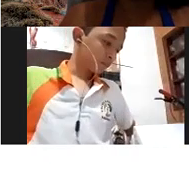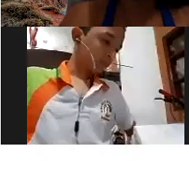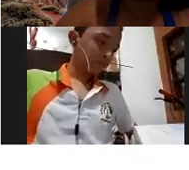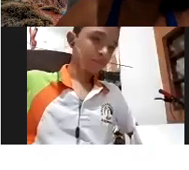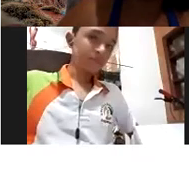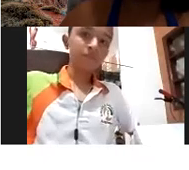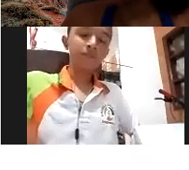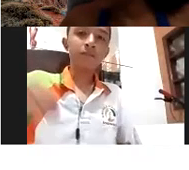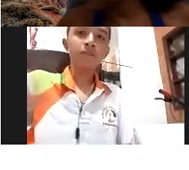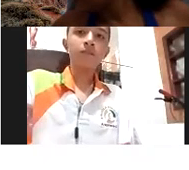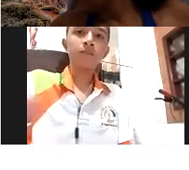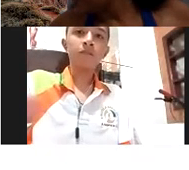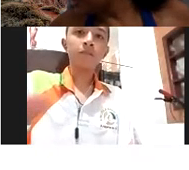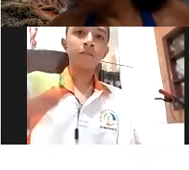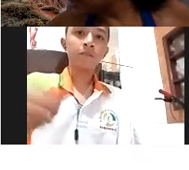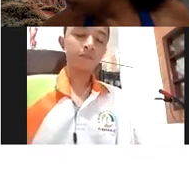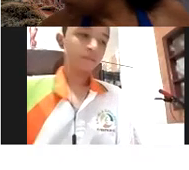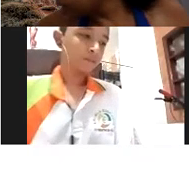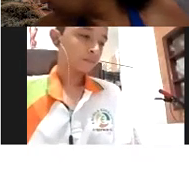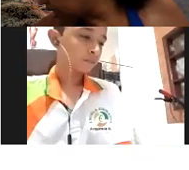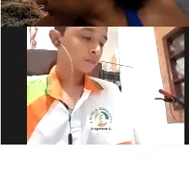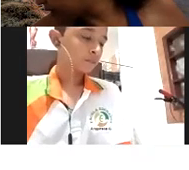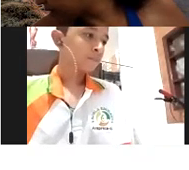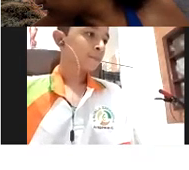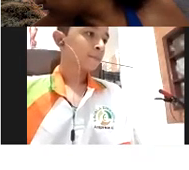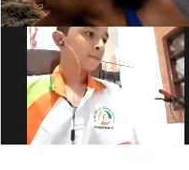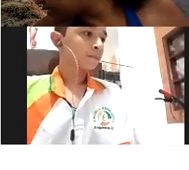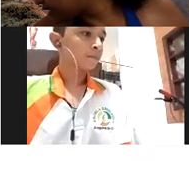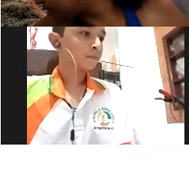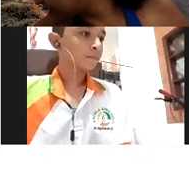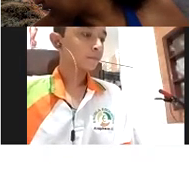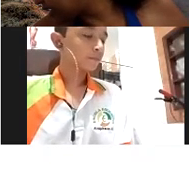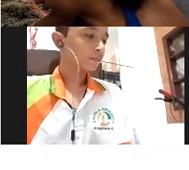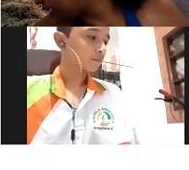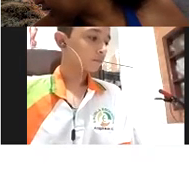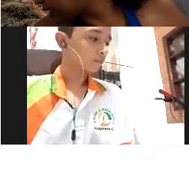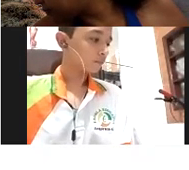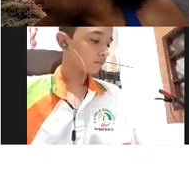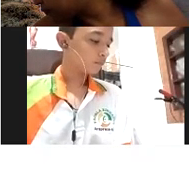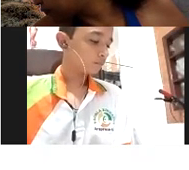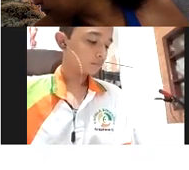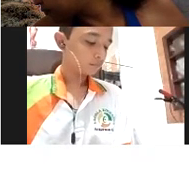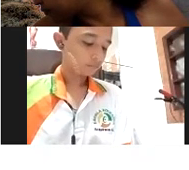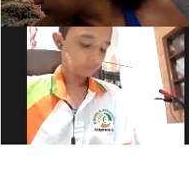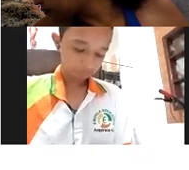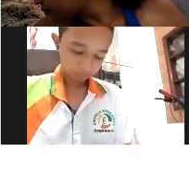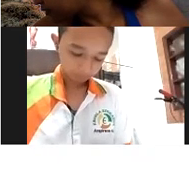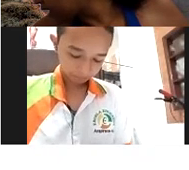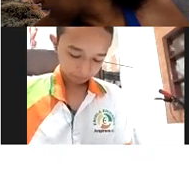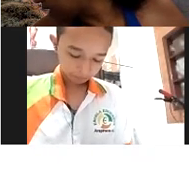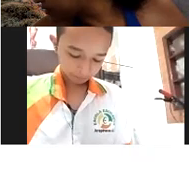dupla-troca simples-troca novolan e a segunda questão é para vocês fazerem a